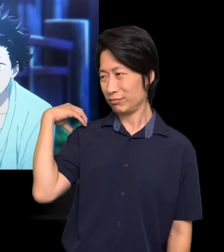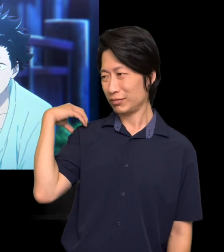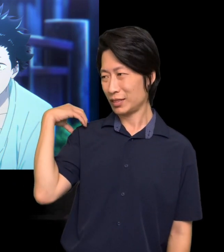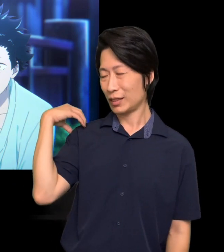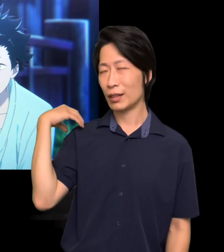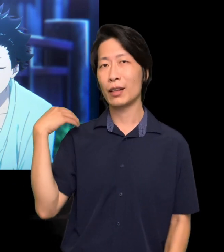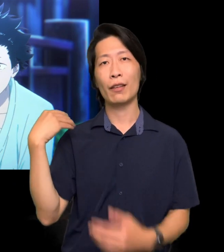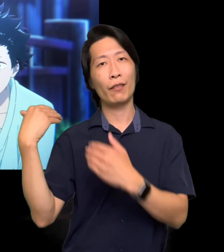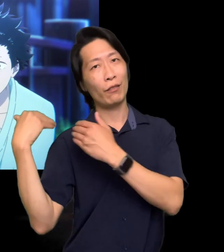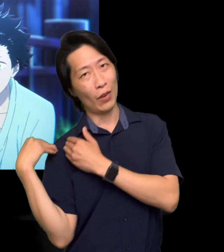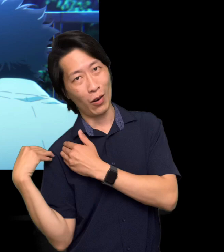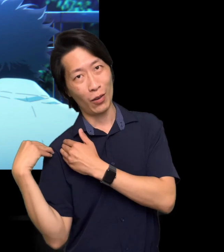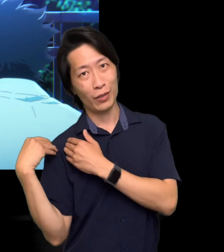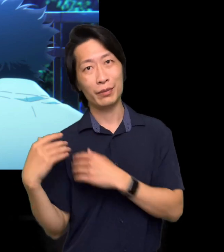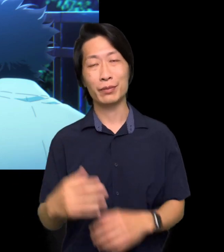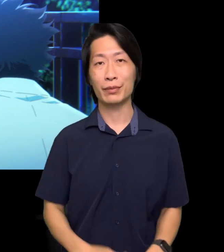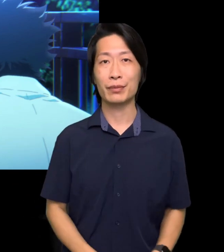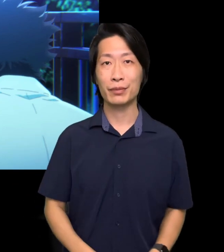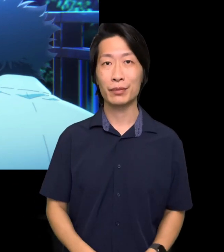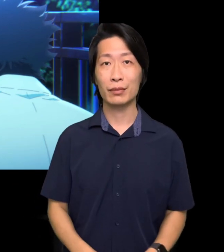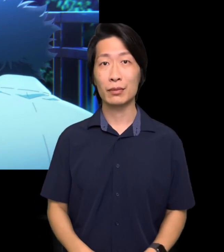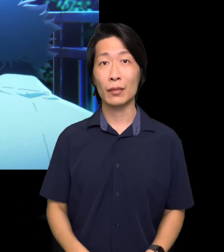責任、my fault。